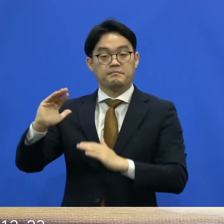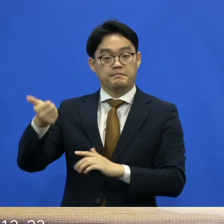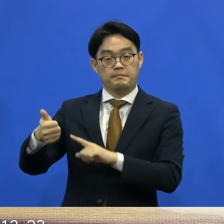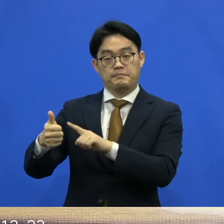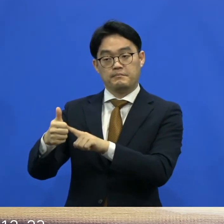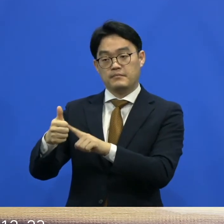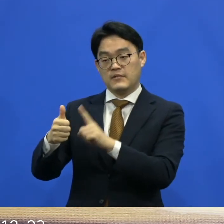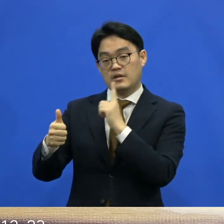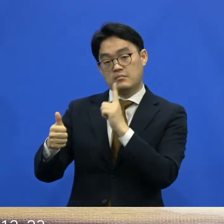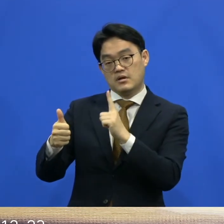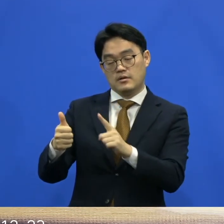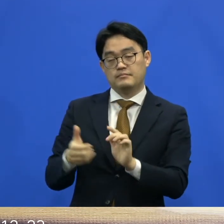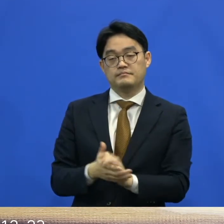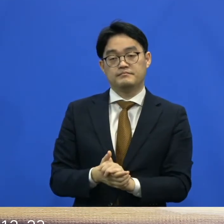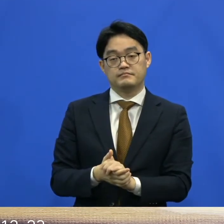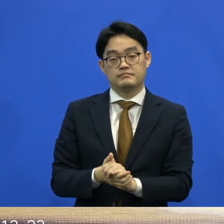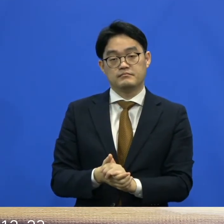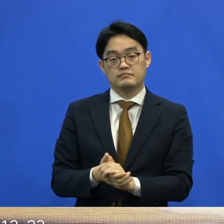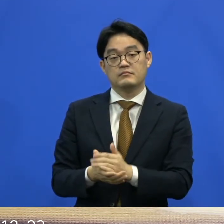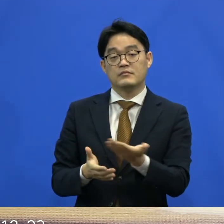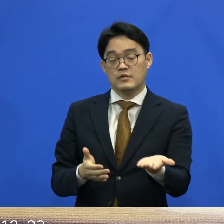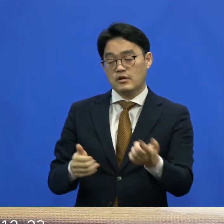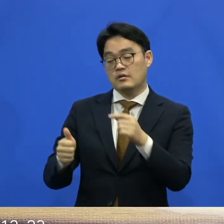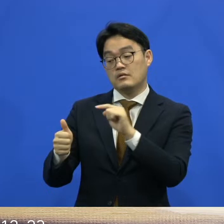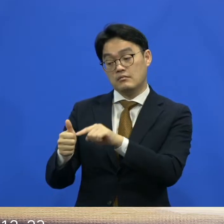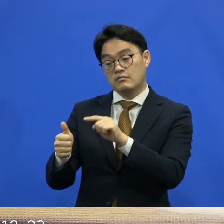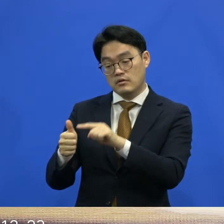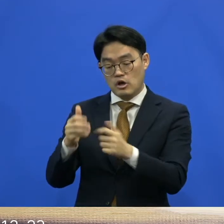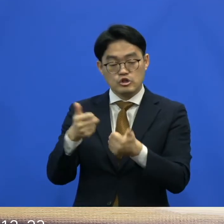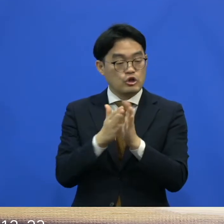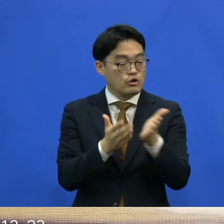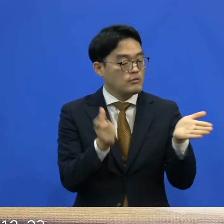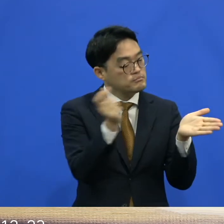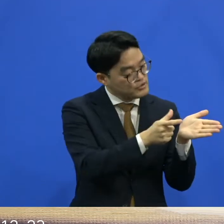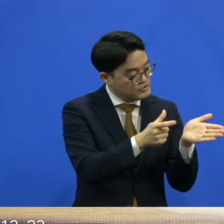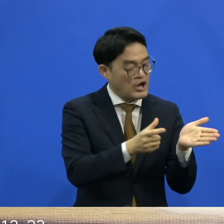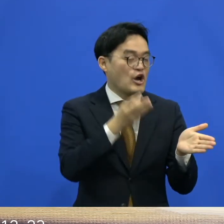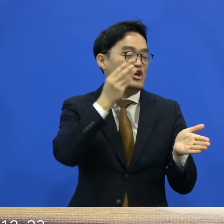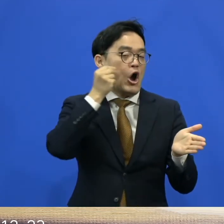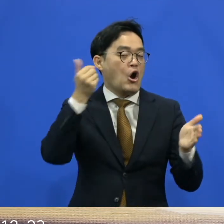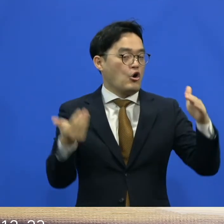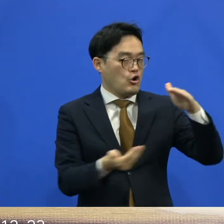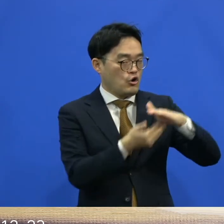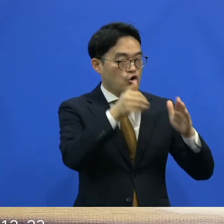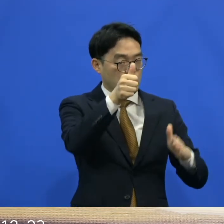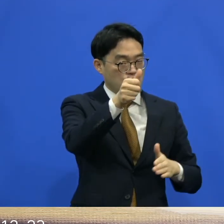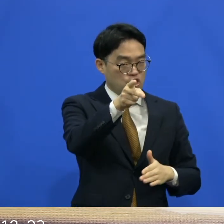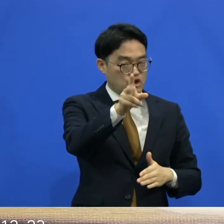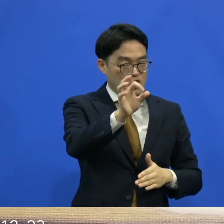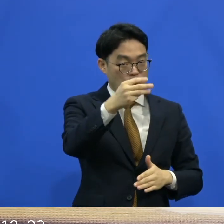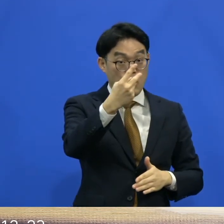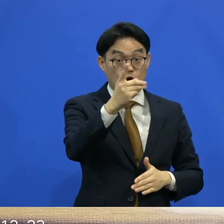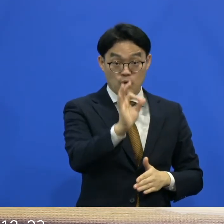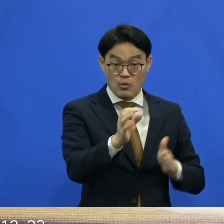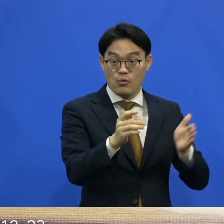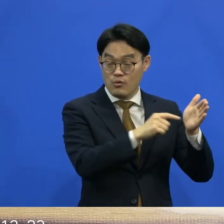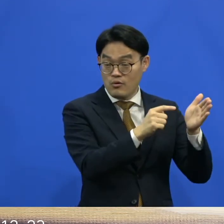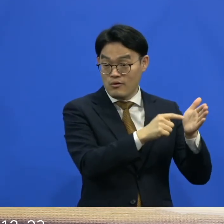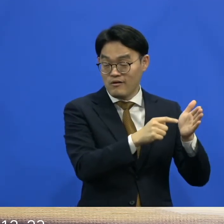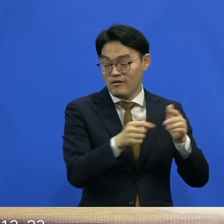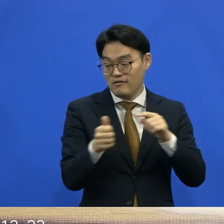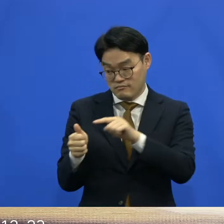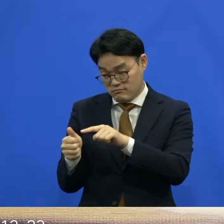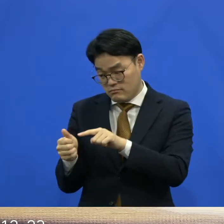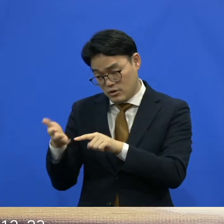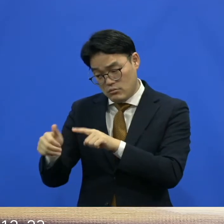현실은 그에게 특별한 무슨 일이 일어나지 않습니다. 눈에 띄게 형통이라는 단어는 있지만 요셉의 자신의